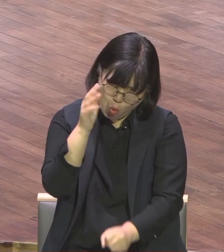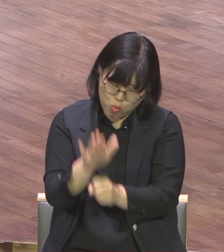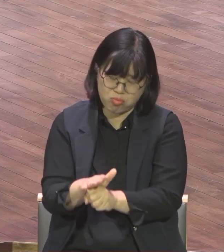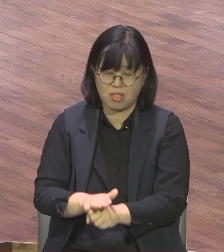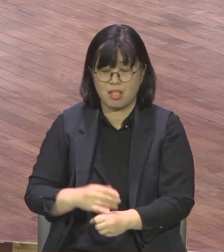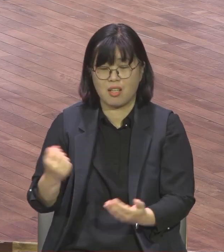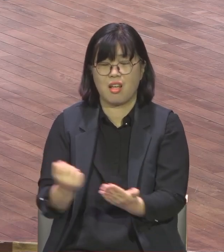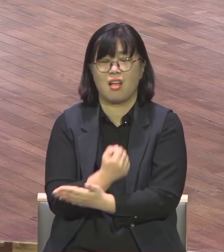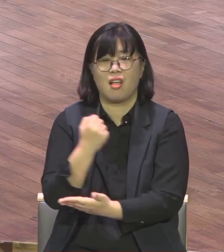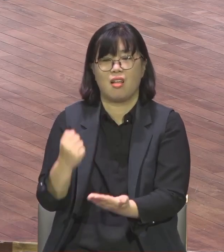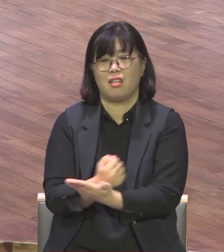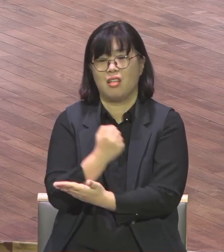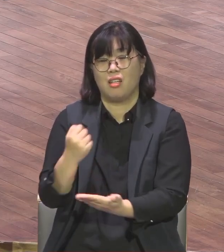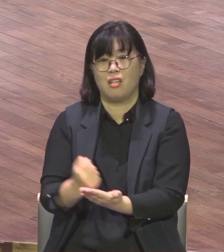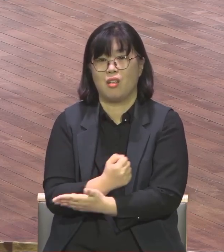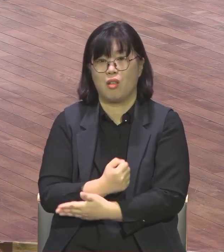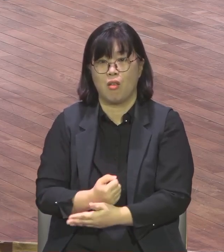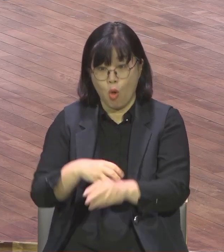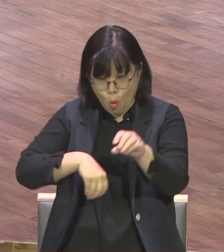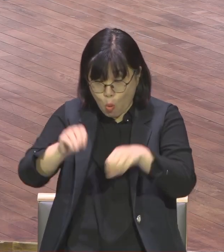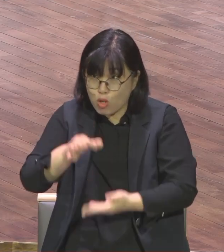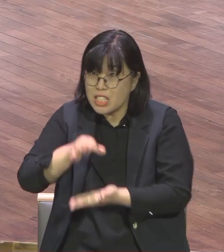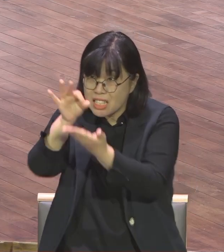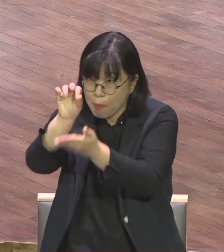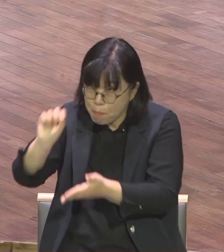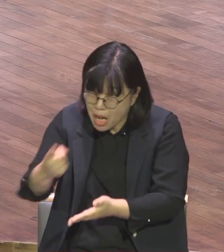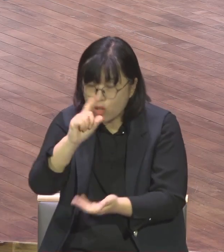텐데 드리고 죽었잖아요.